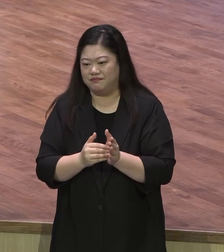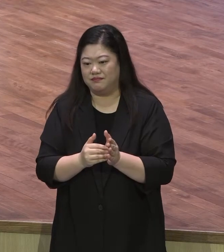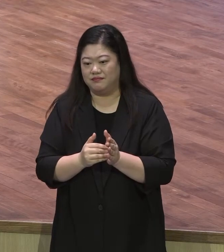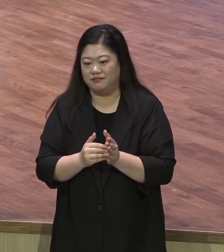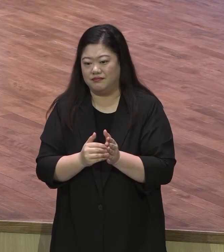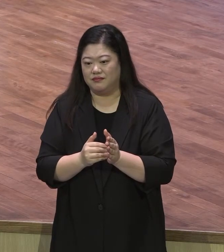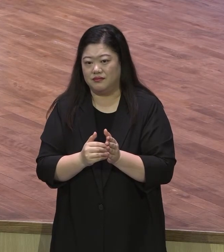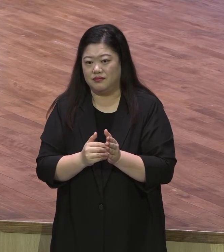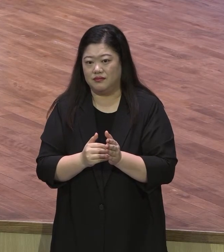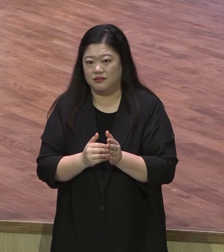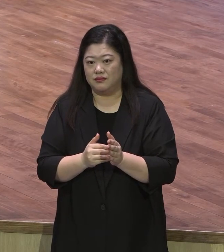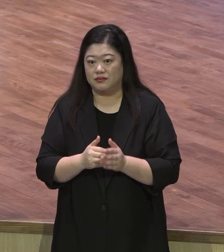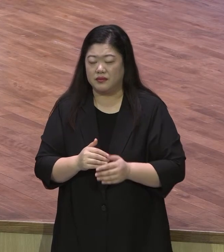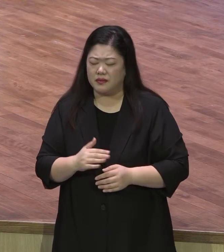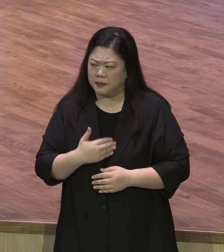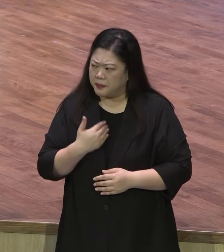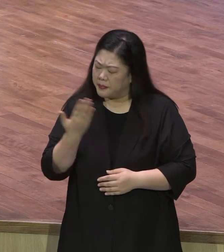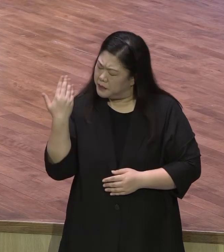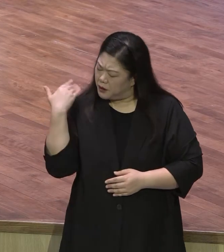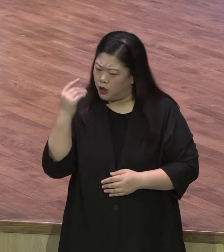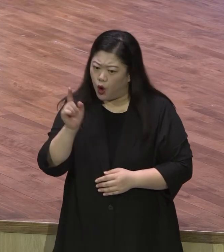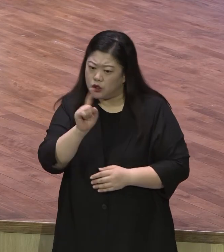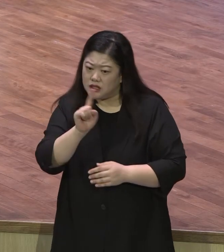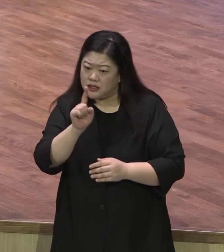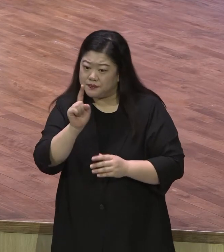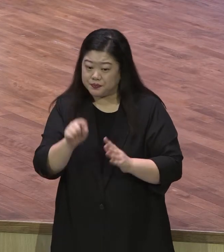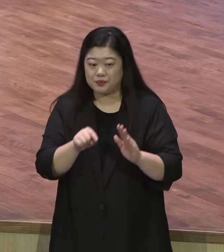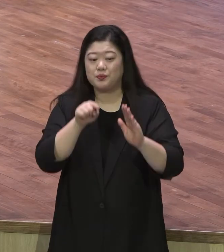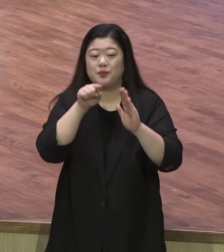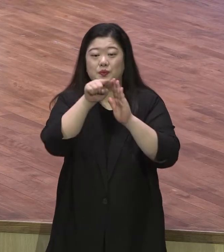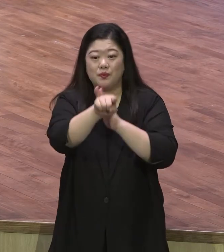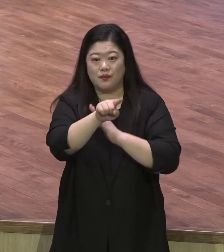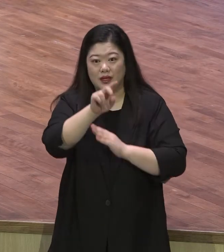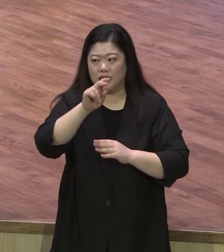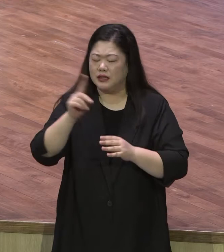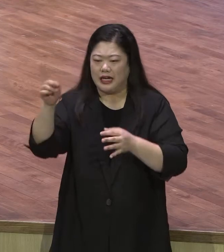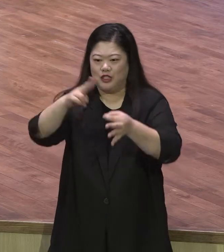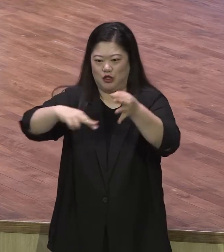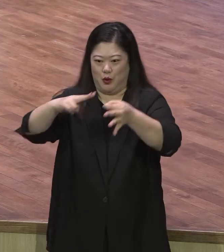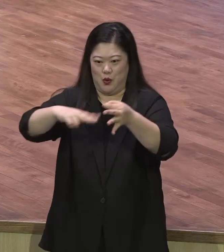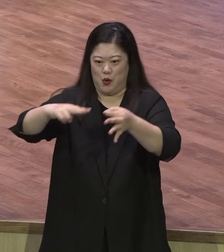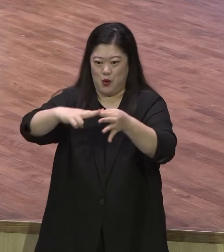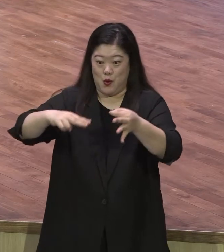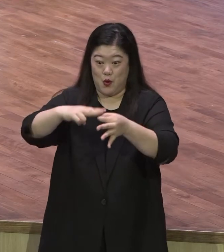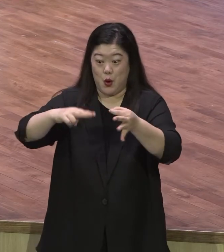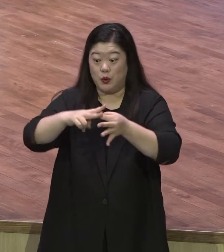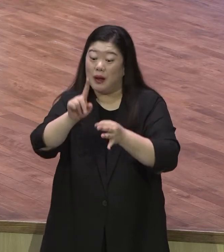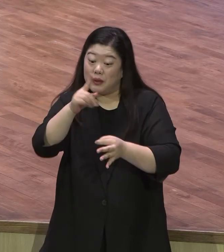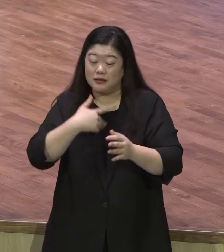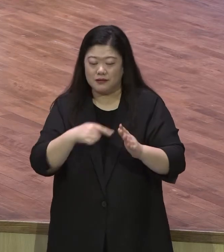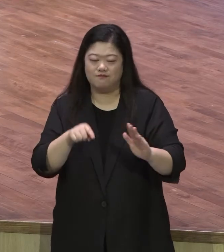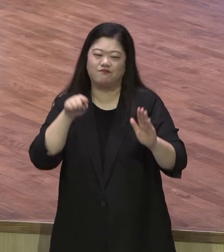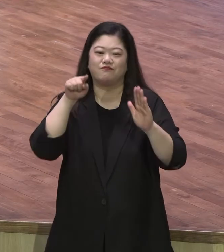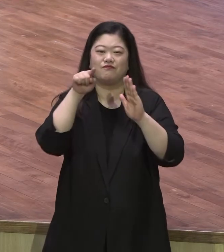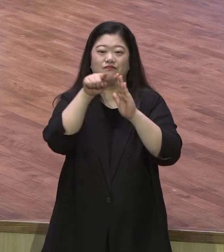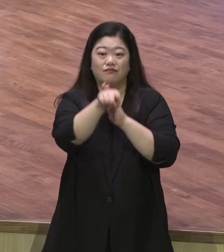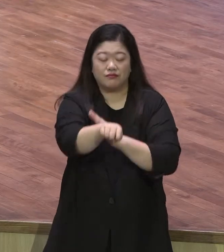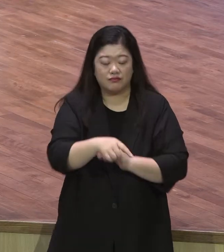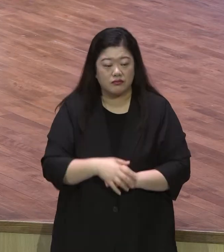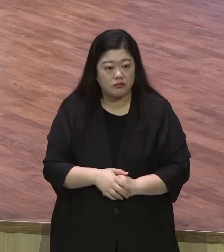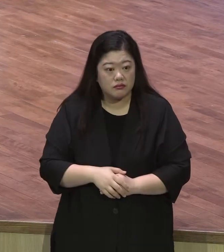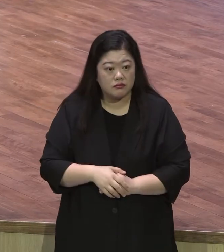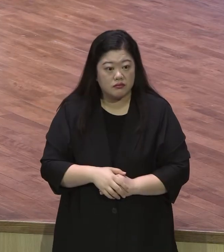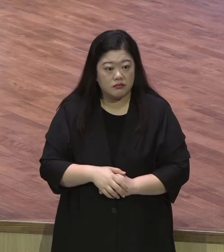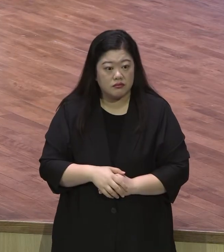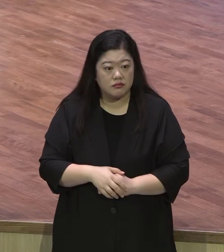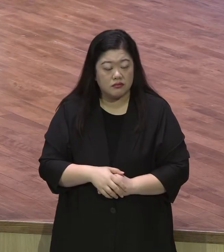어디입니까 그 갔더니 점심시간 끝나니까요 여기도 끝나니까요 수백 명이 앉아 식사하고